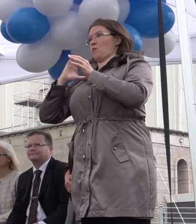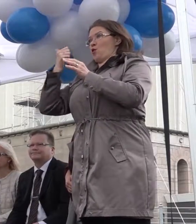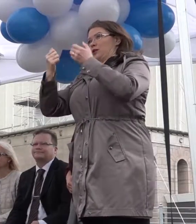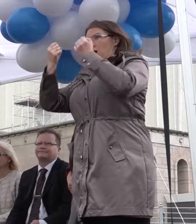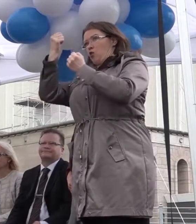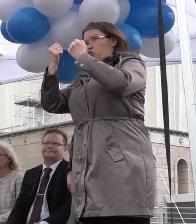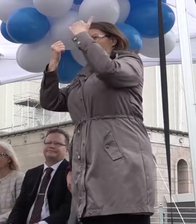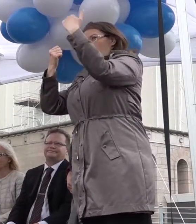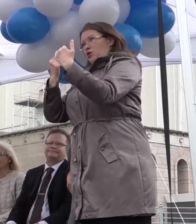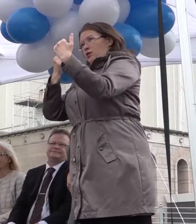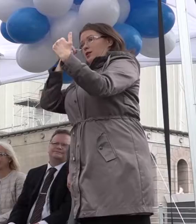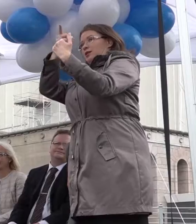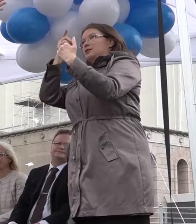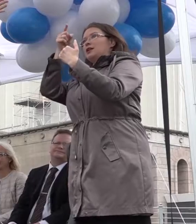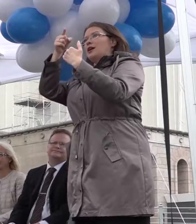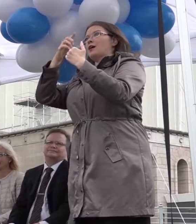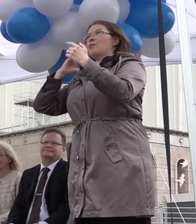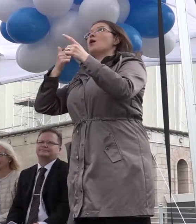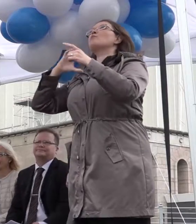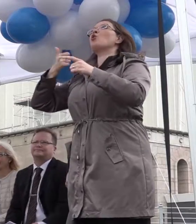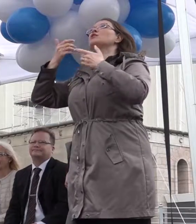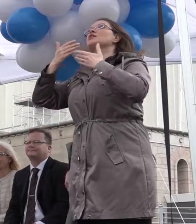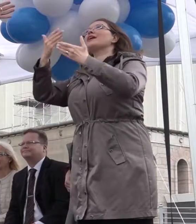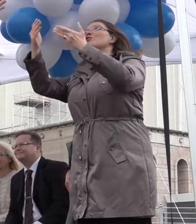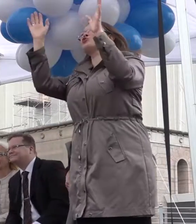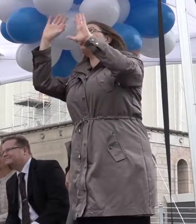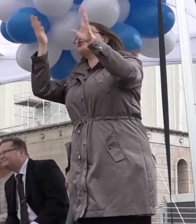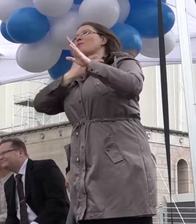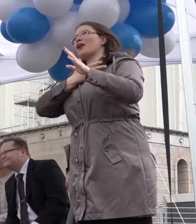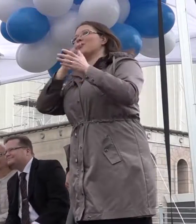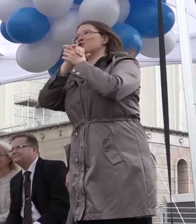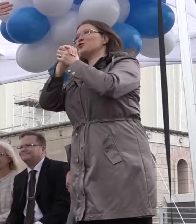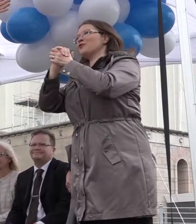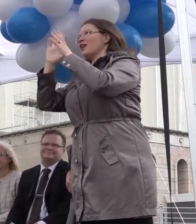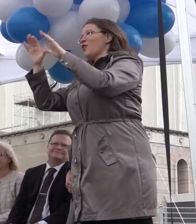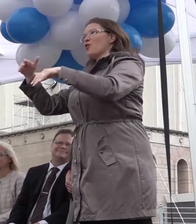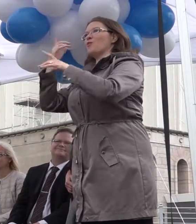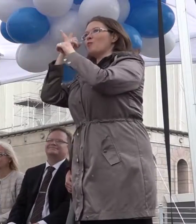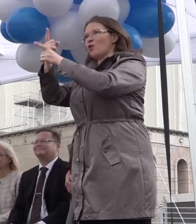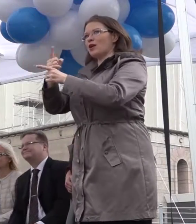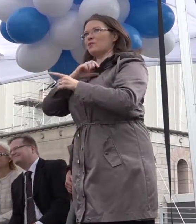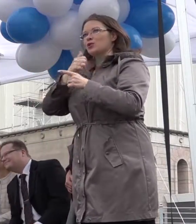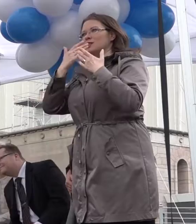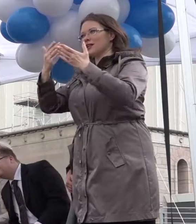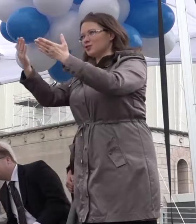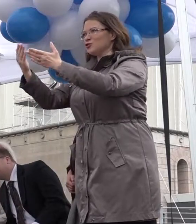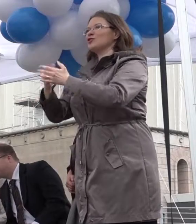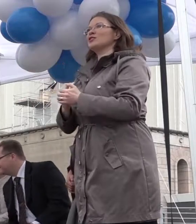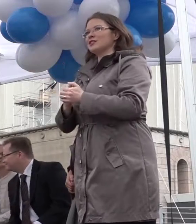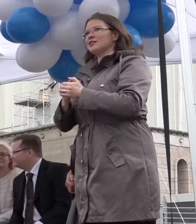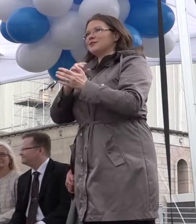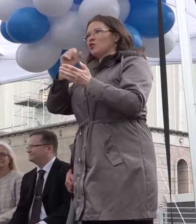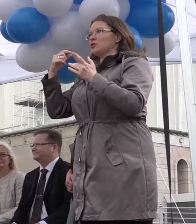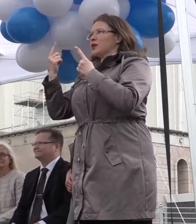poliisiauton suuntaan. Poliisi muuten, kiitos paljon teille, olette todella ystävällisesti olleet hengessä tässä mukana koko